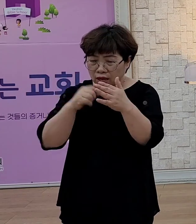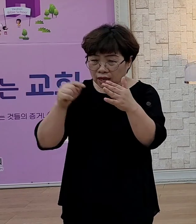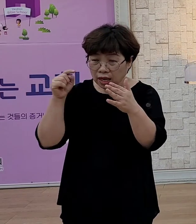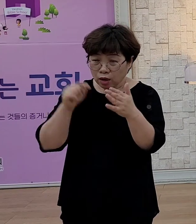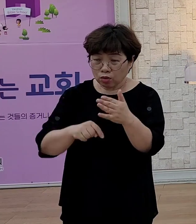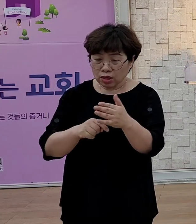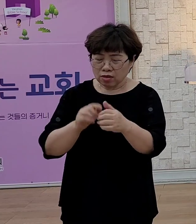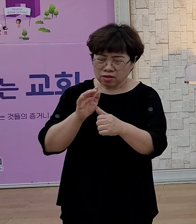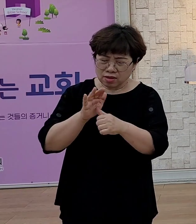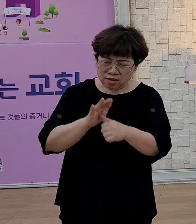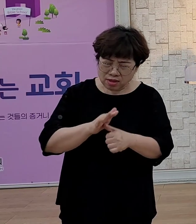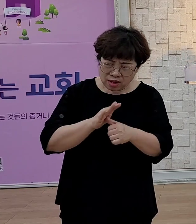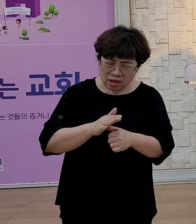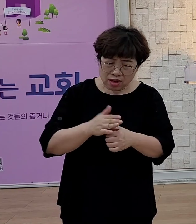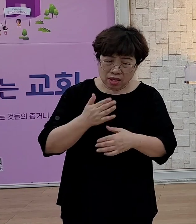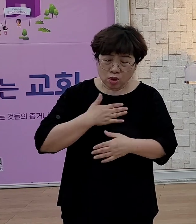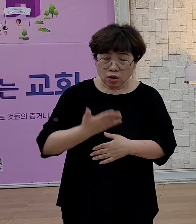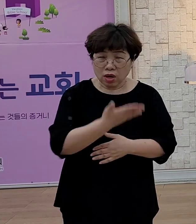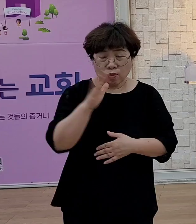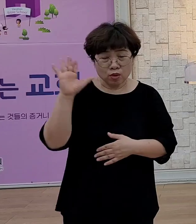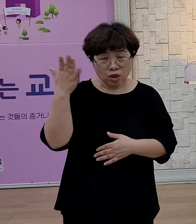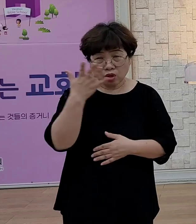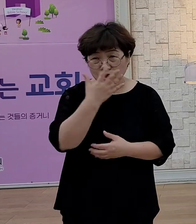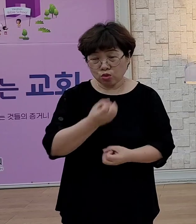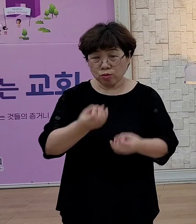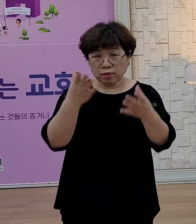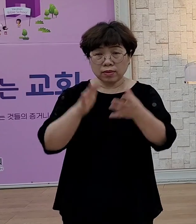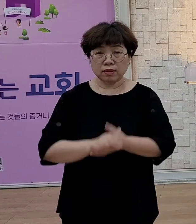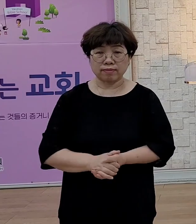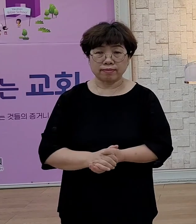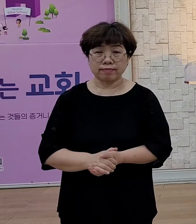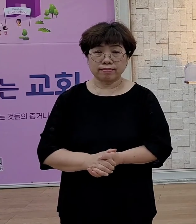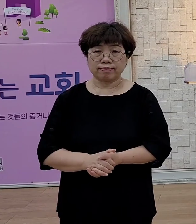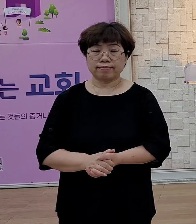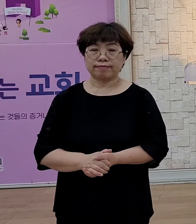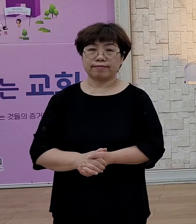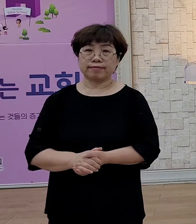저와 여러분 다 되시기를 주님의 이름으로 축원합니다. 주신 말씀 생각하면서